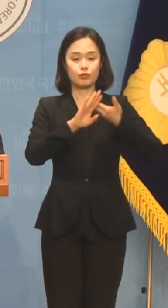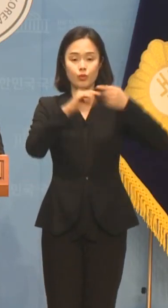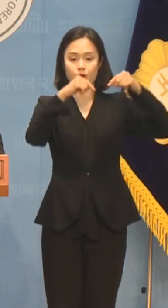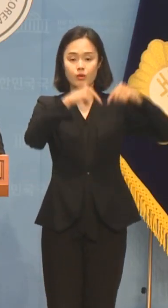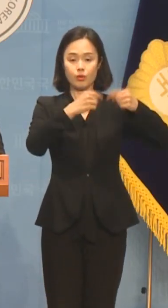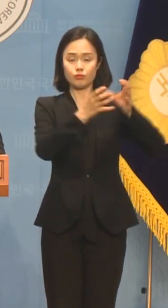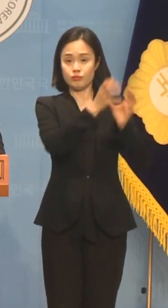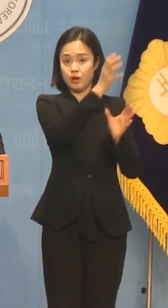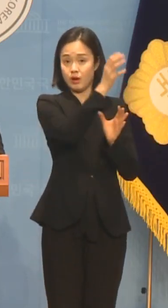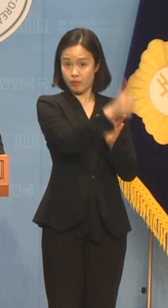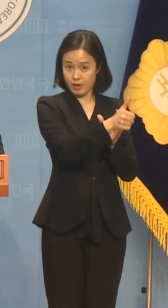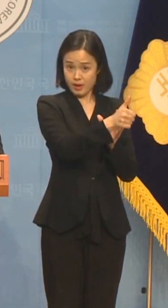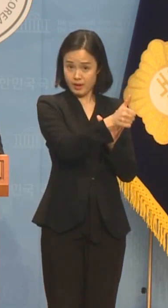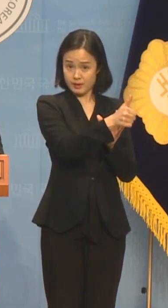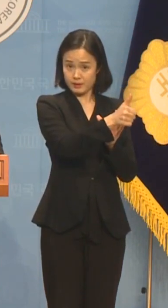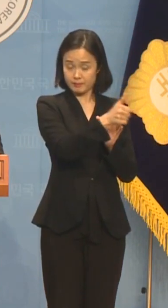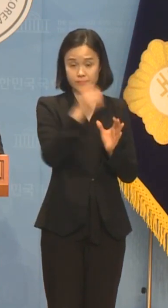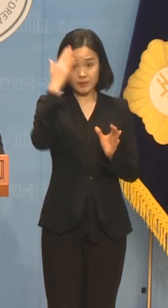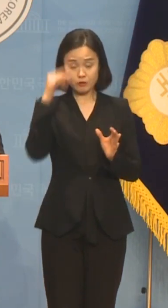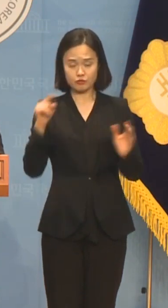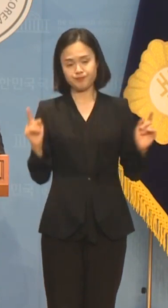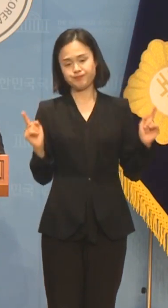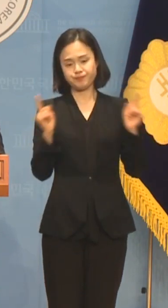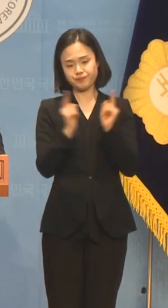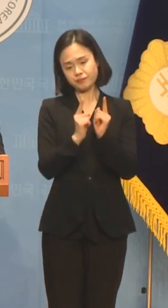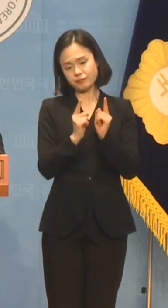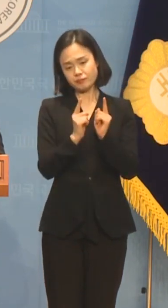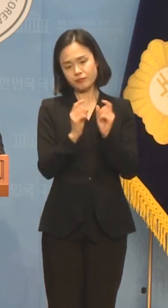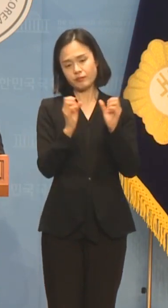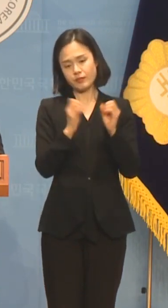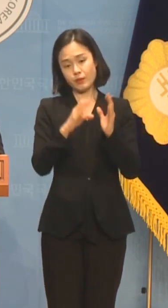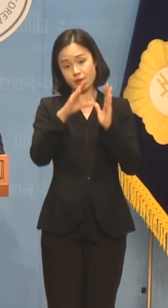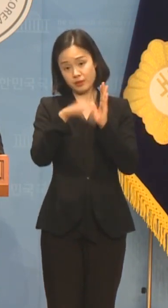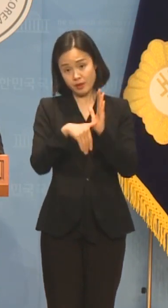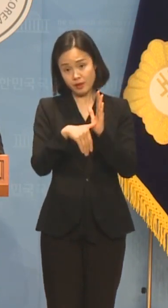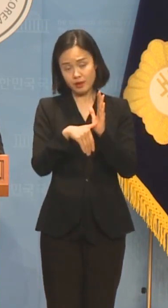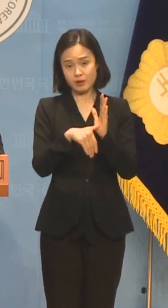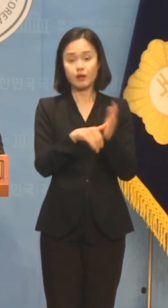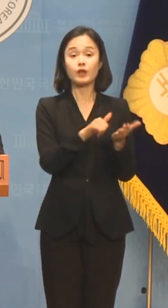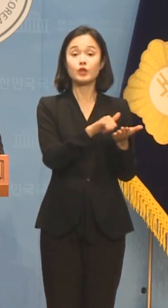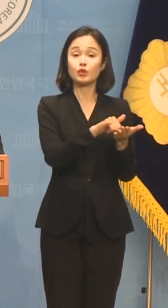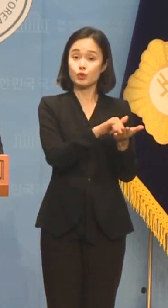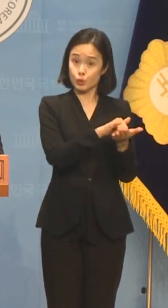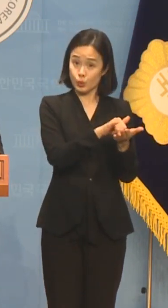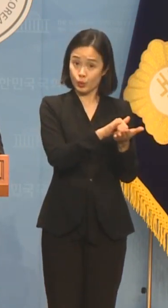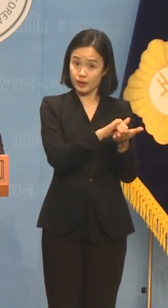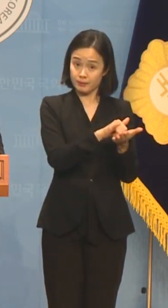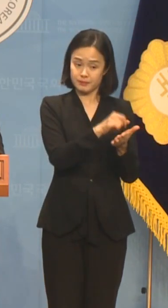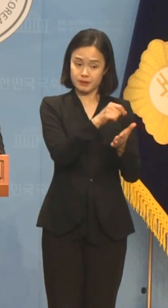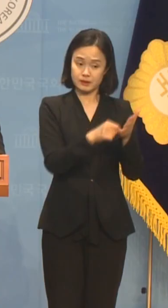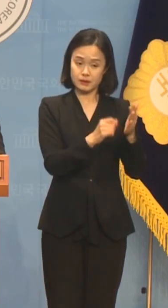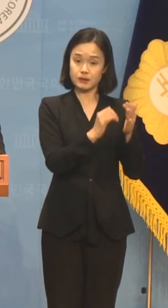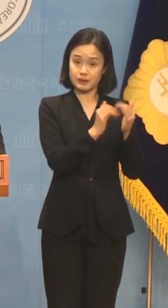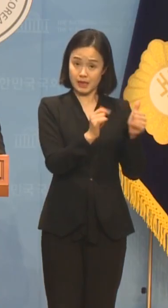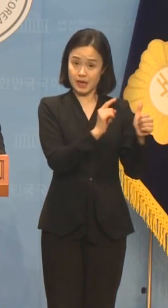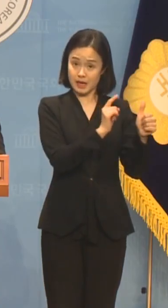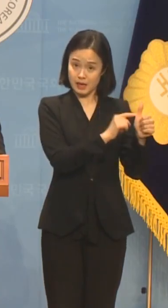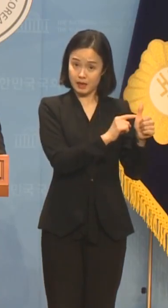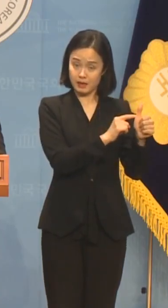외교장관 회담을 한 직후에 나왔습니다. 뉴욕타임즈 기자가 계엄 선포에 대해 당신의